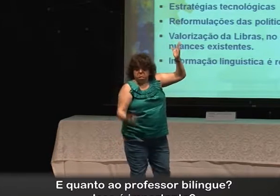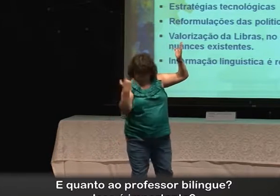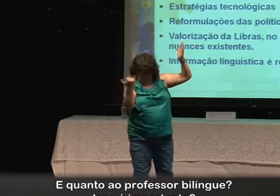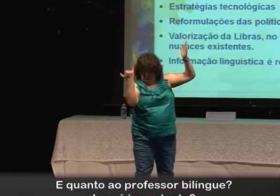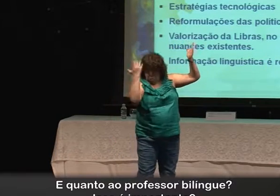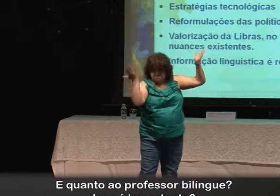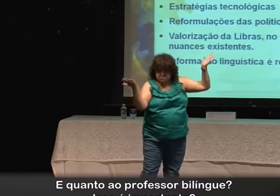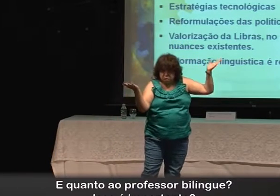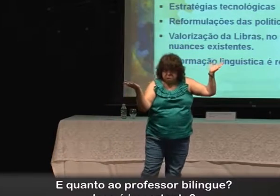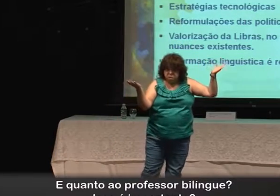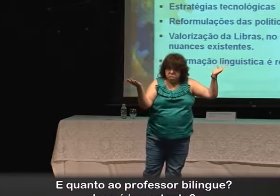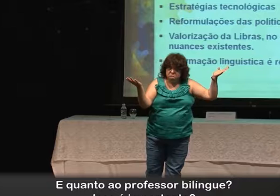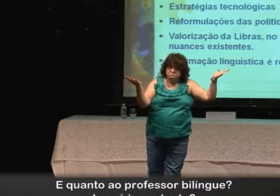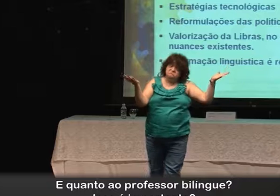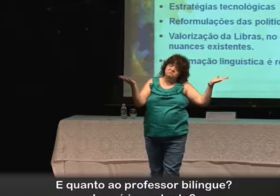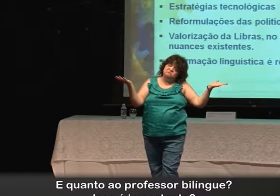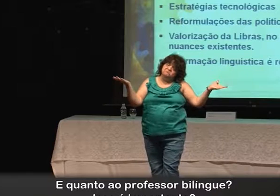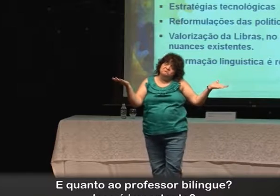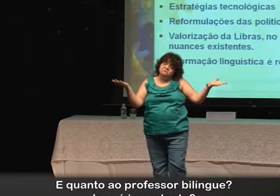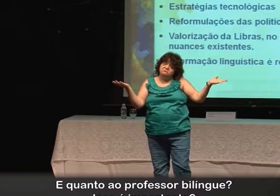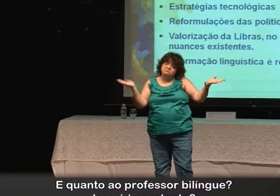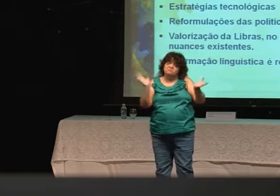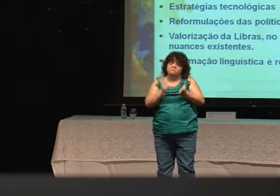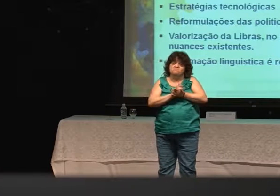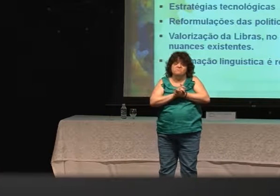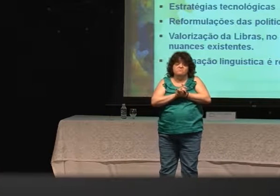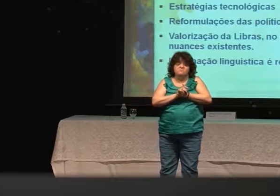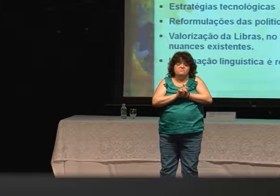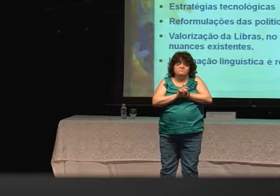E quanto ao professor bilíngue? Isso é importante?